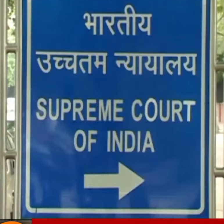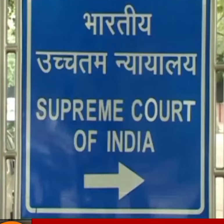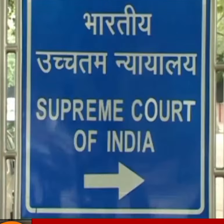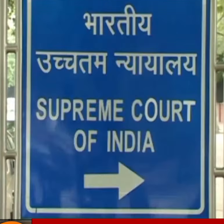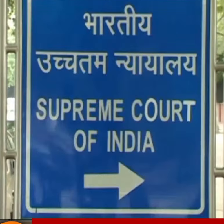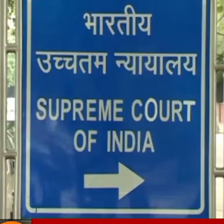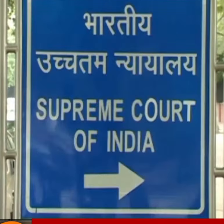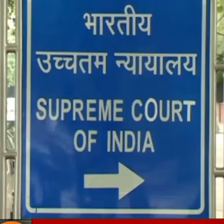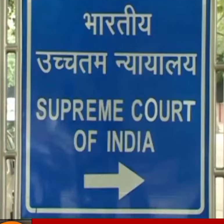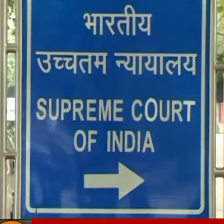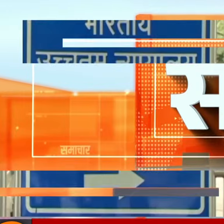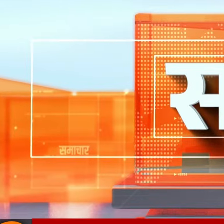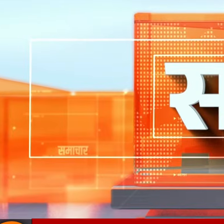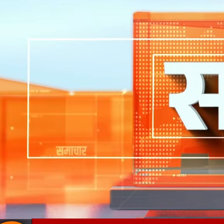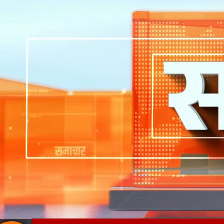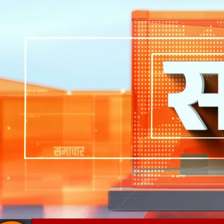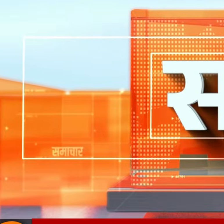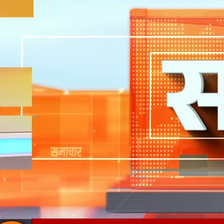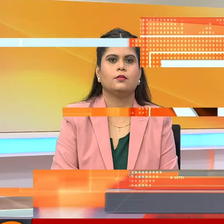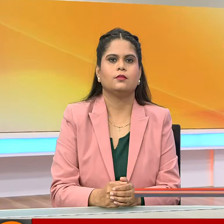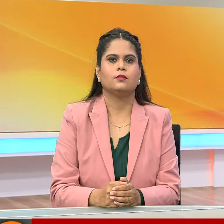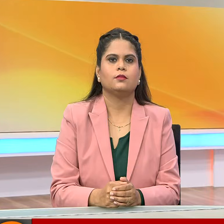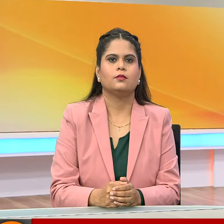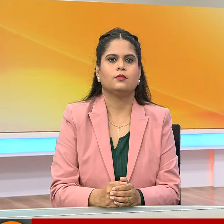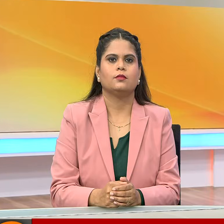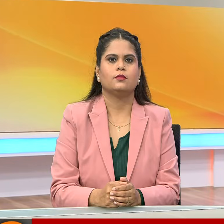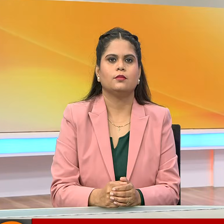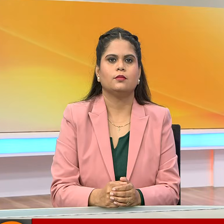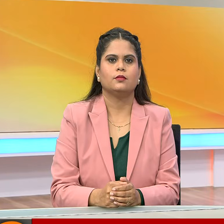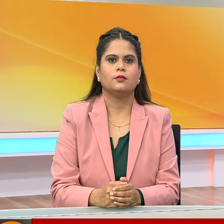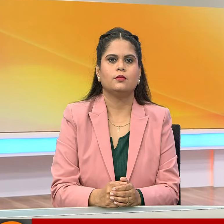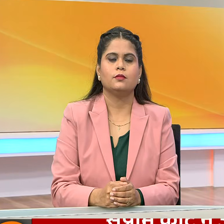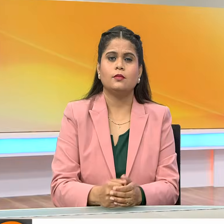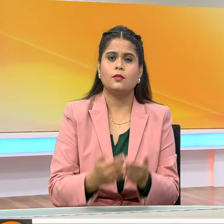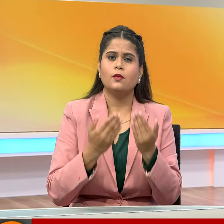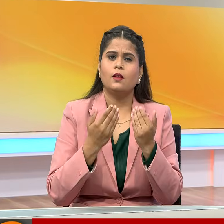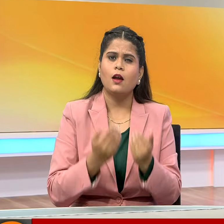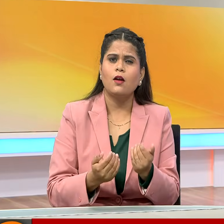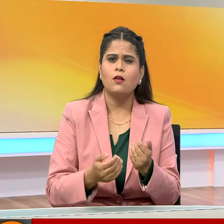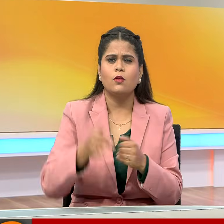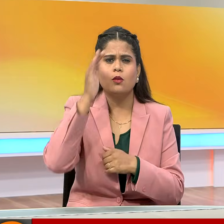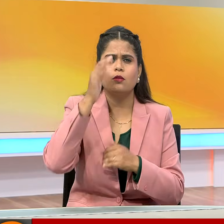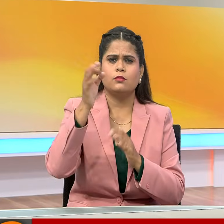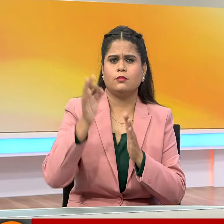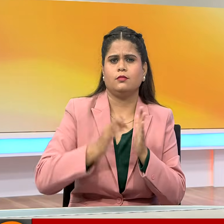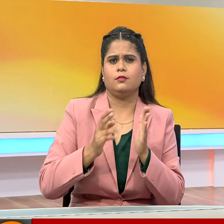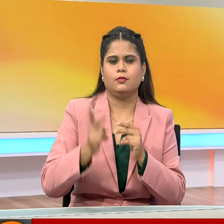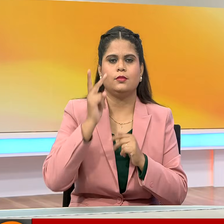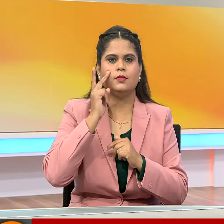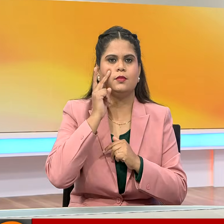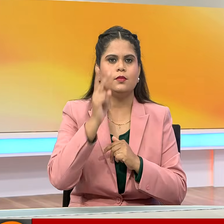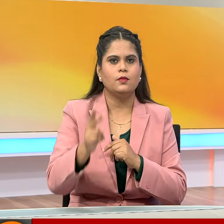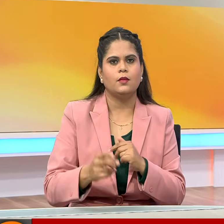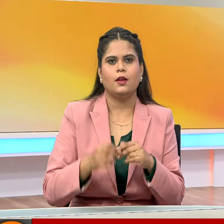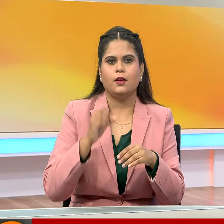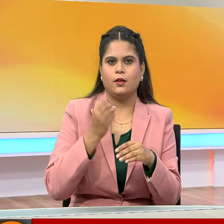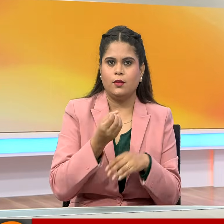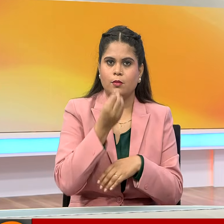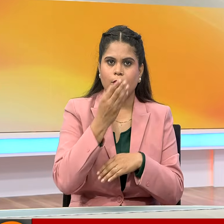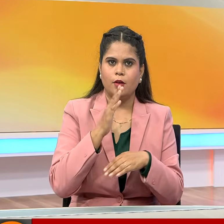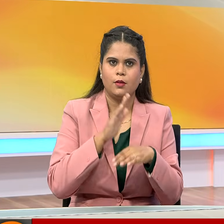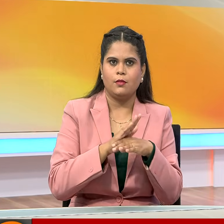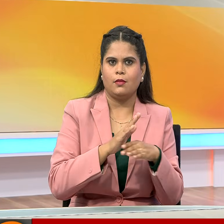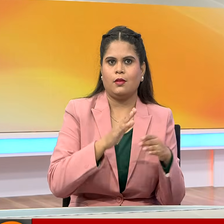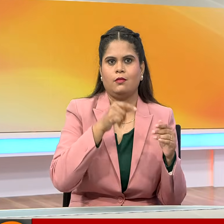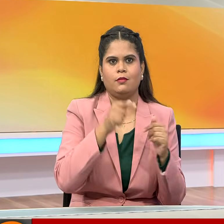से कुछ स्तरीय कमेटी यहाँ पर अब सुप्रीम कोर्ट ने इस पर गठित की है। और आइए खबरों में आगे बढ़ते हैं। आपको बता दें, भाजपा सांसद अनुराग सिंह ठाकुर